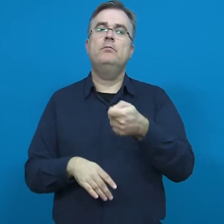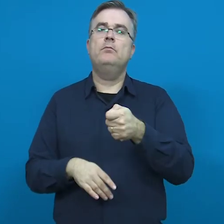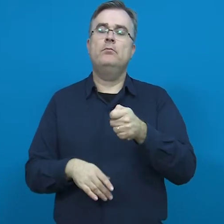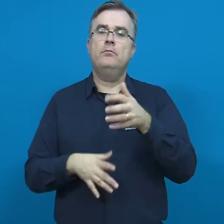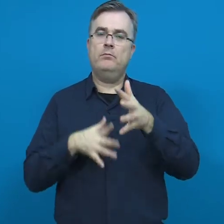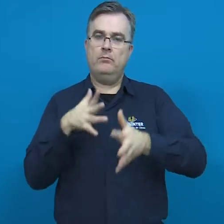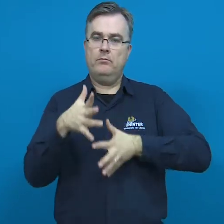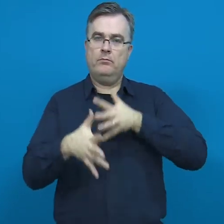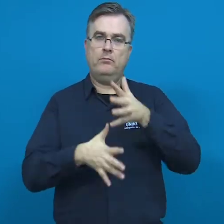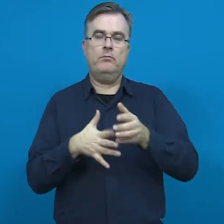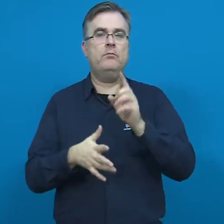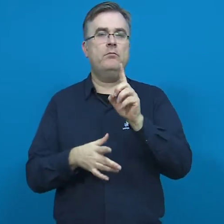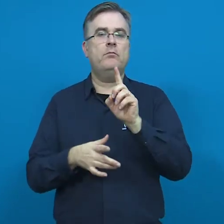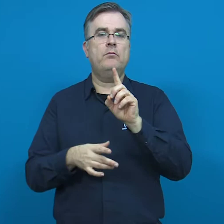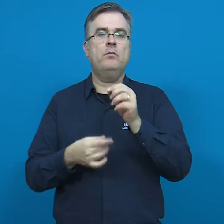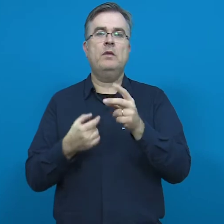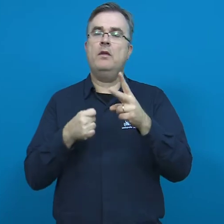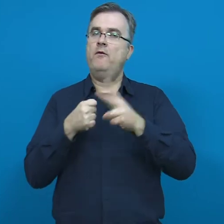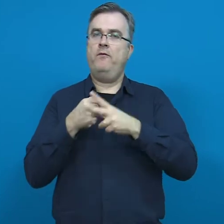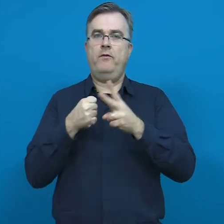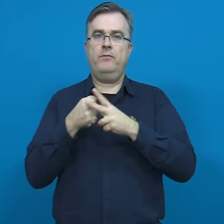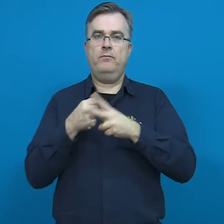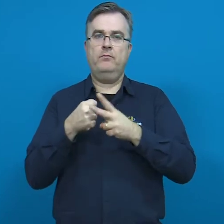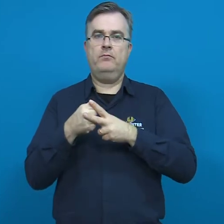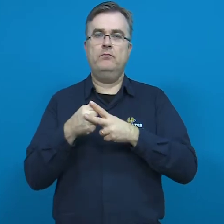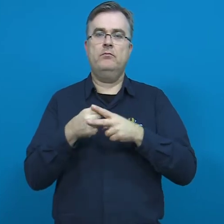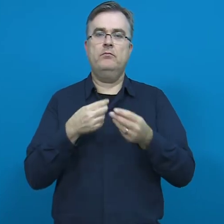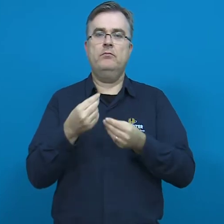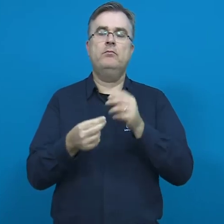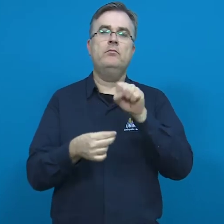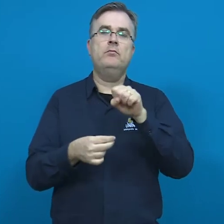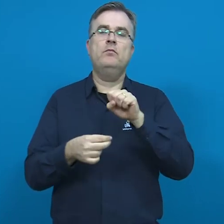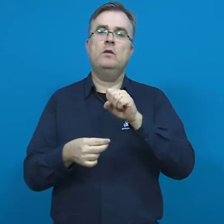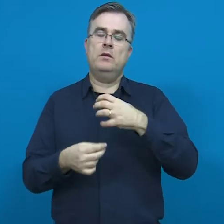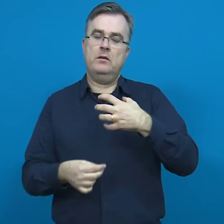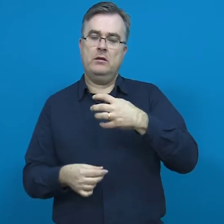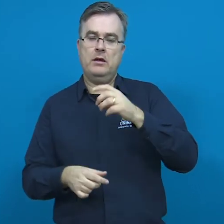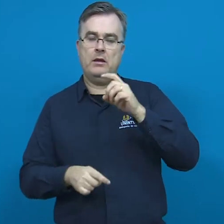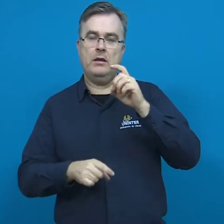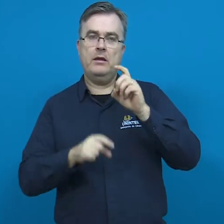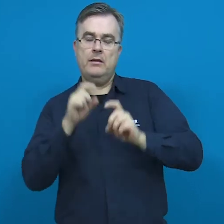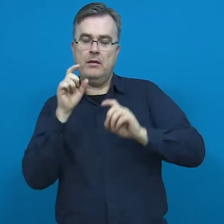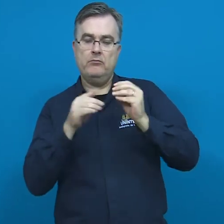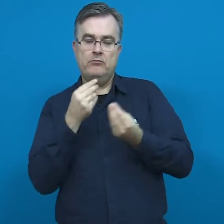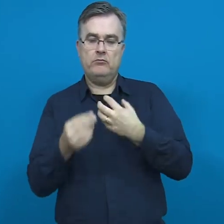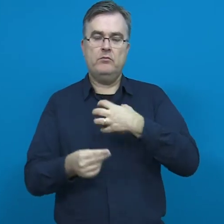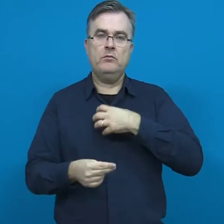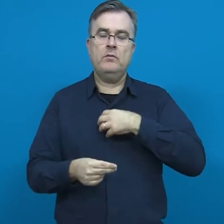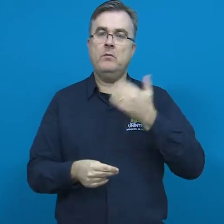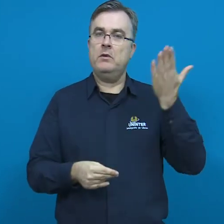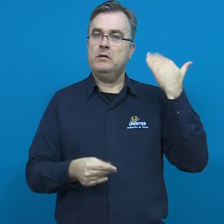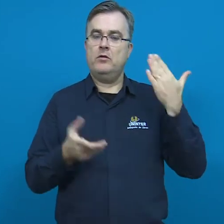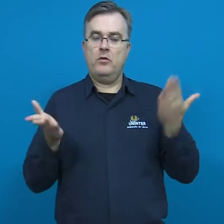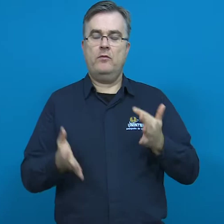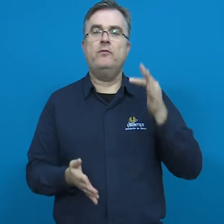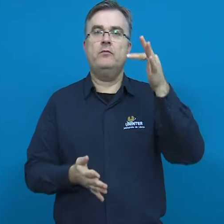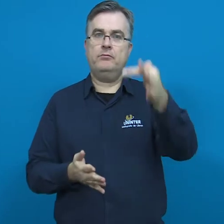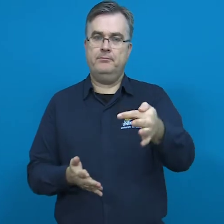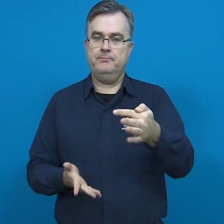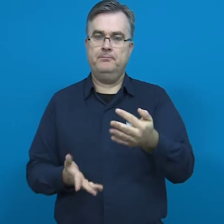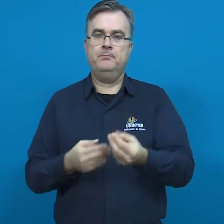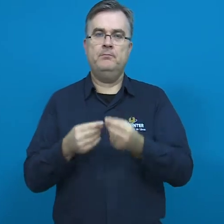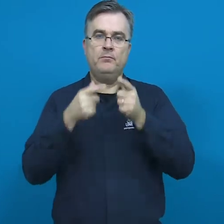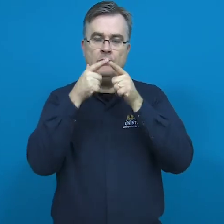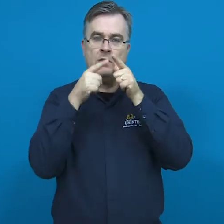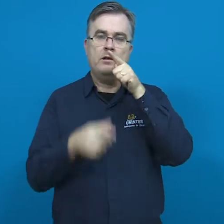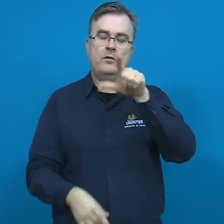a questão da Libras, ela não conjuga verbos, ela conjuga, sim, nas expressões que ela usa, né? Passado, presente e